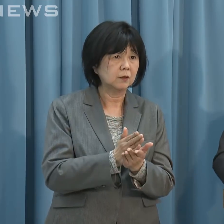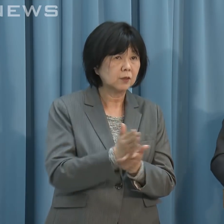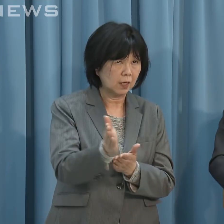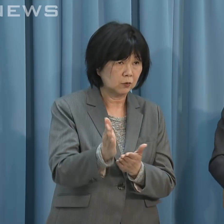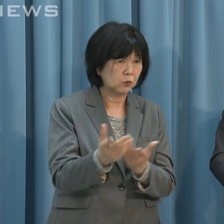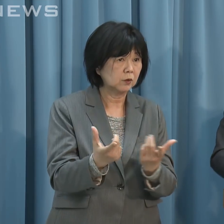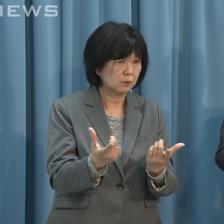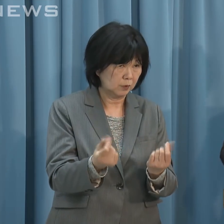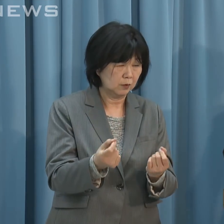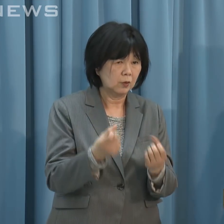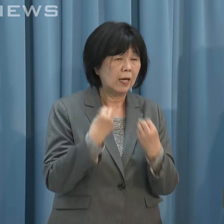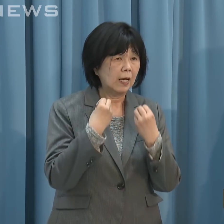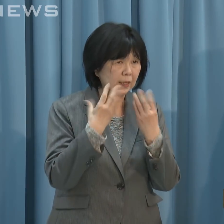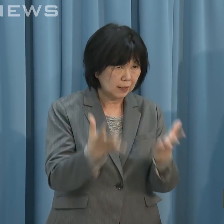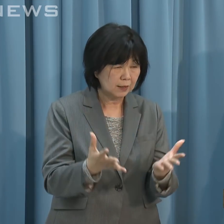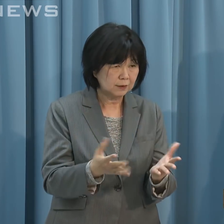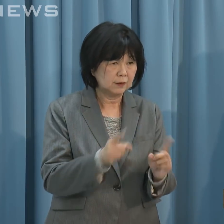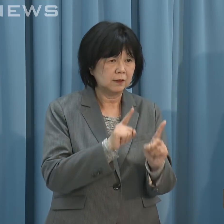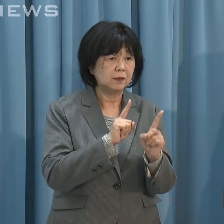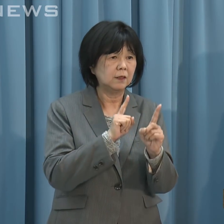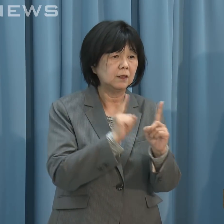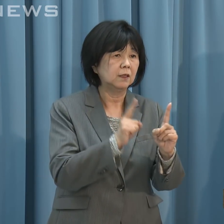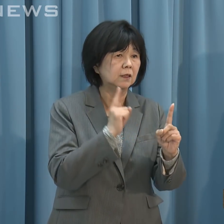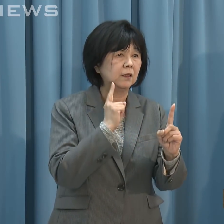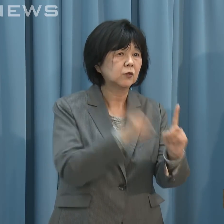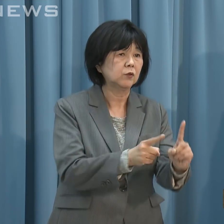ね、この新しい措置が。で、それの